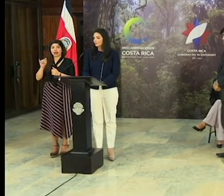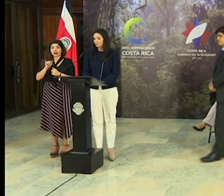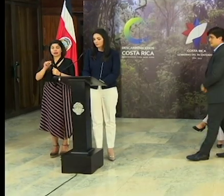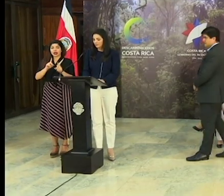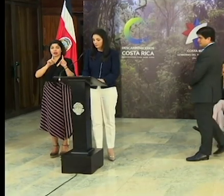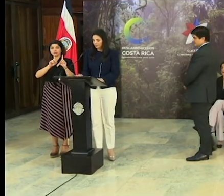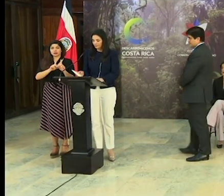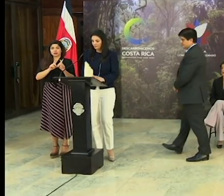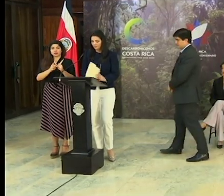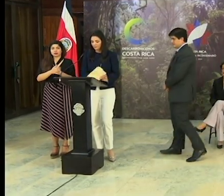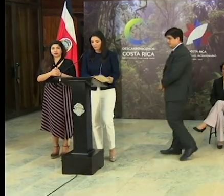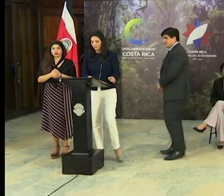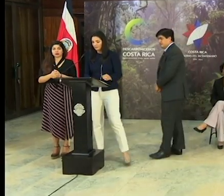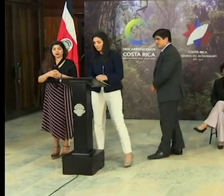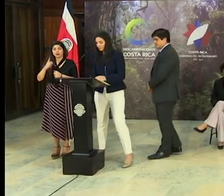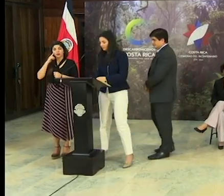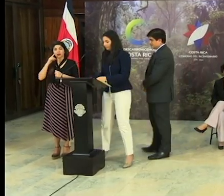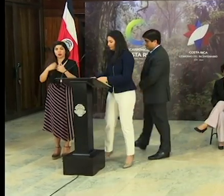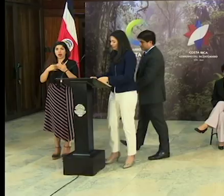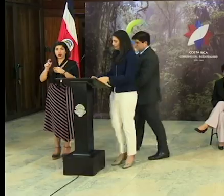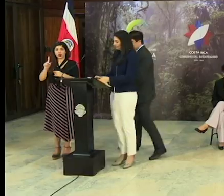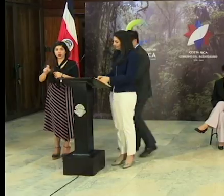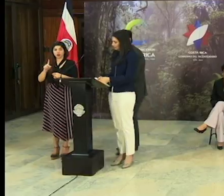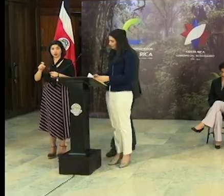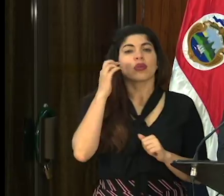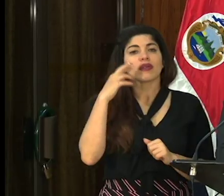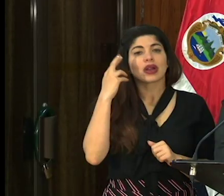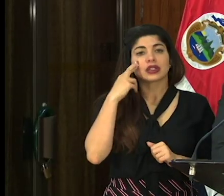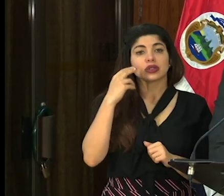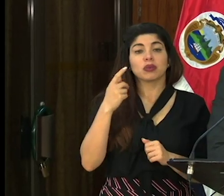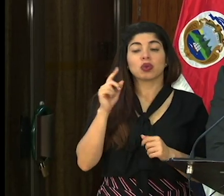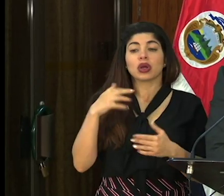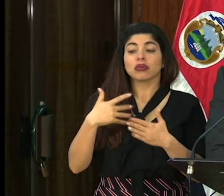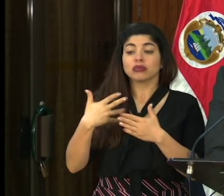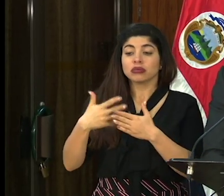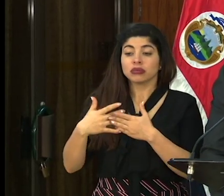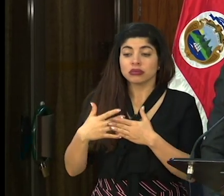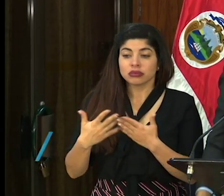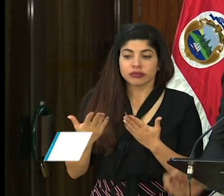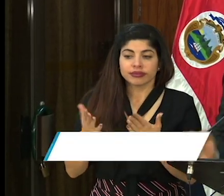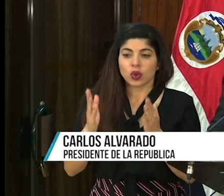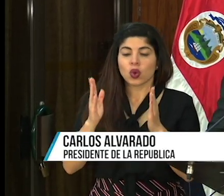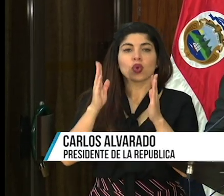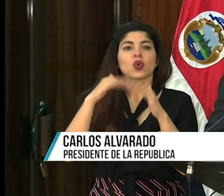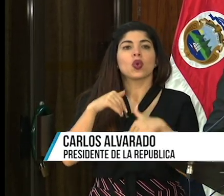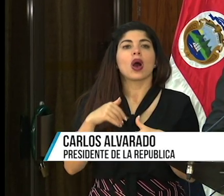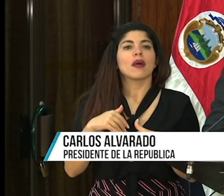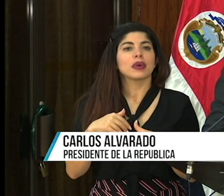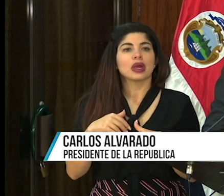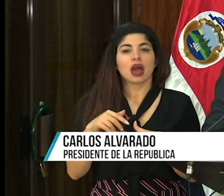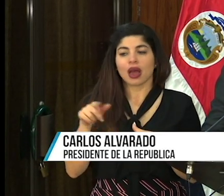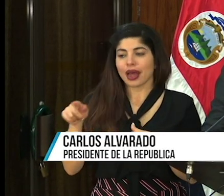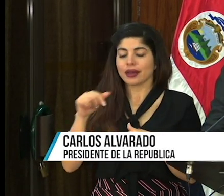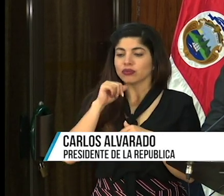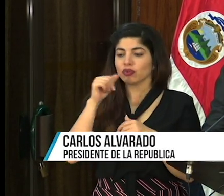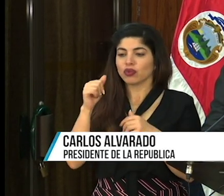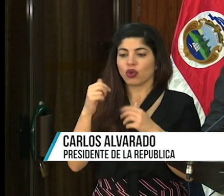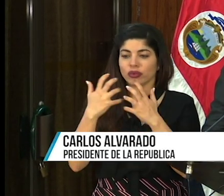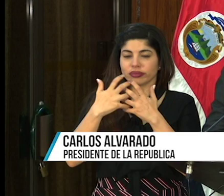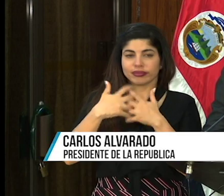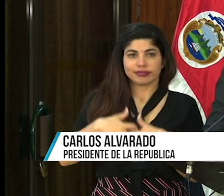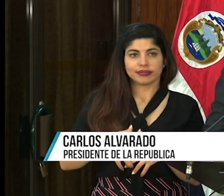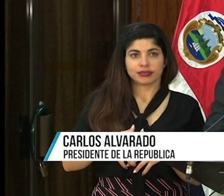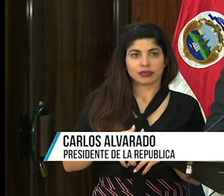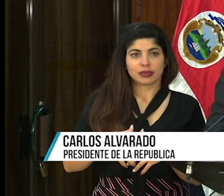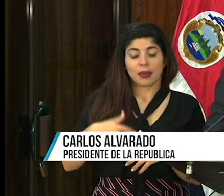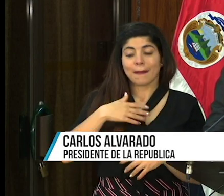Rica y afirmó que no dejarán desprotegido a nadie. Llegó un punto en que no estaba alineado, en este